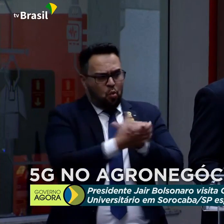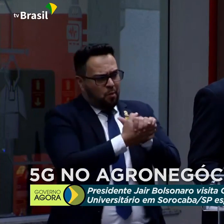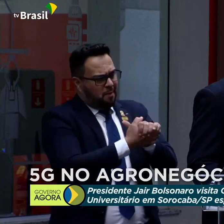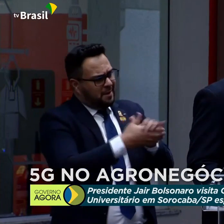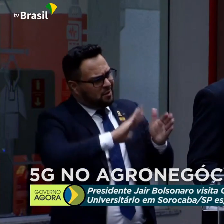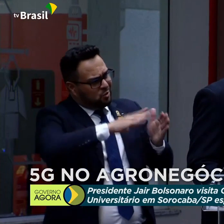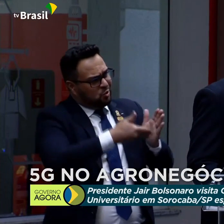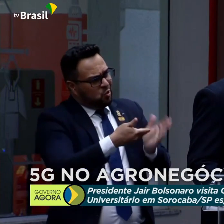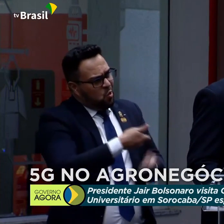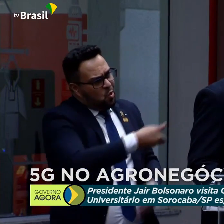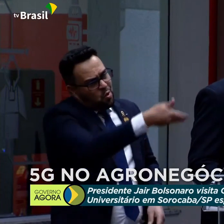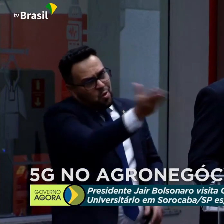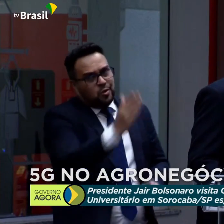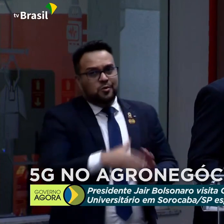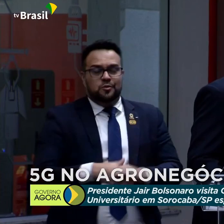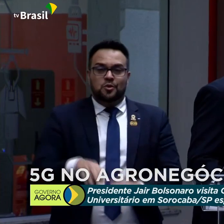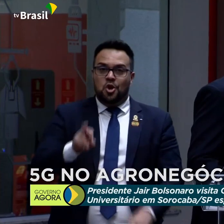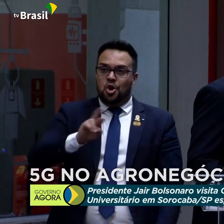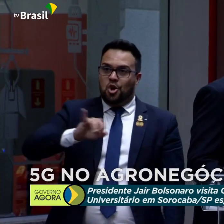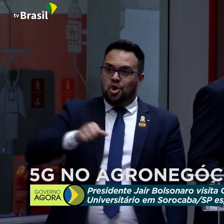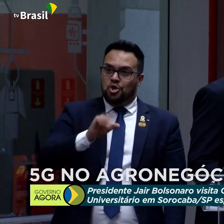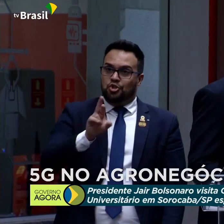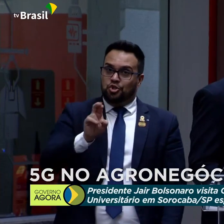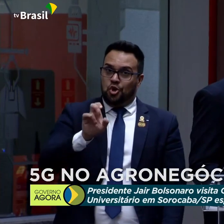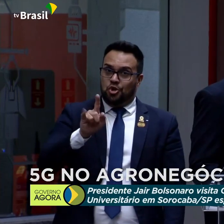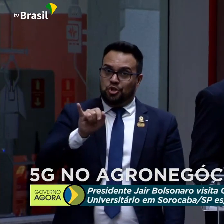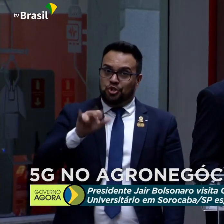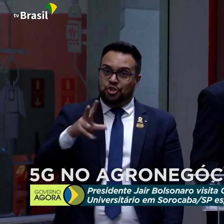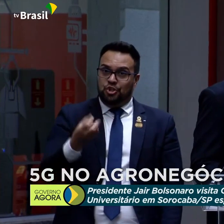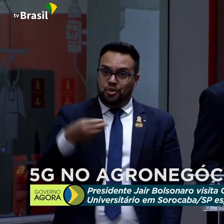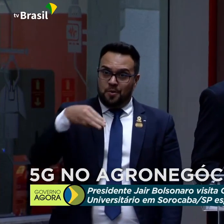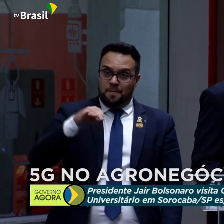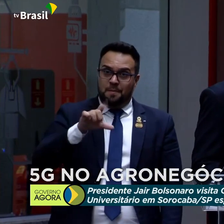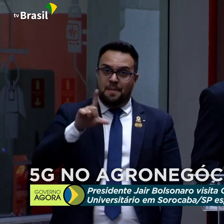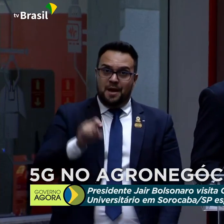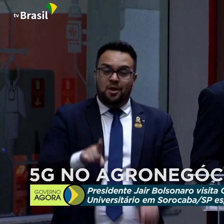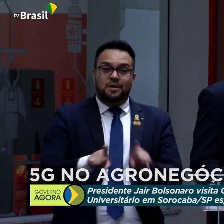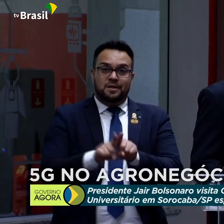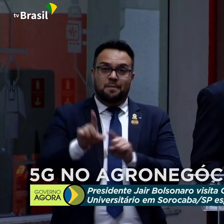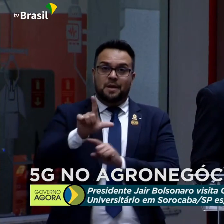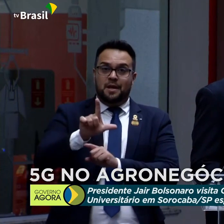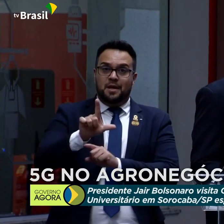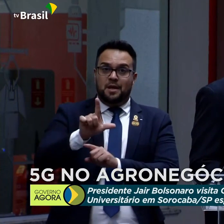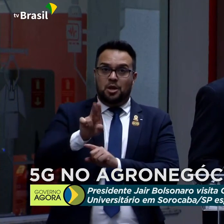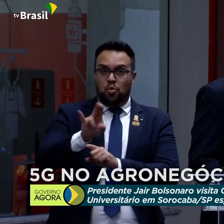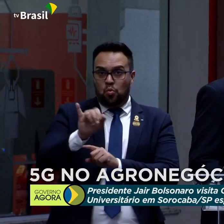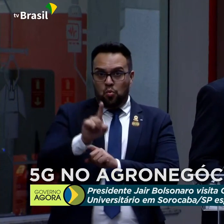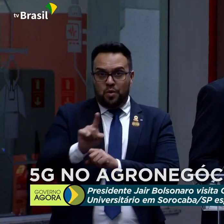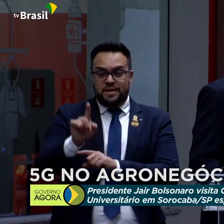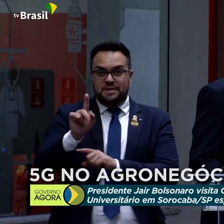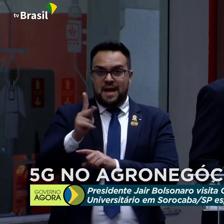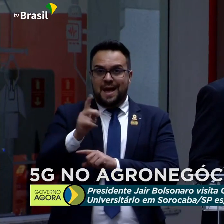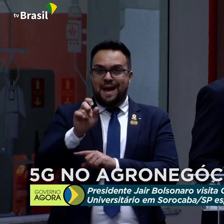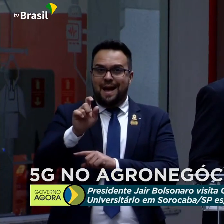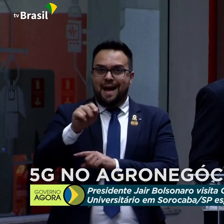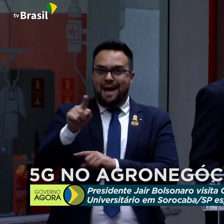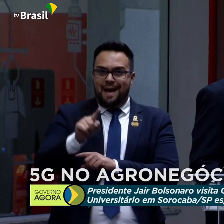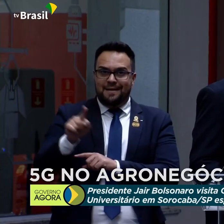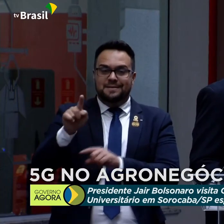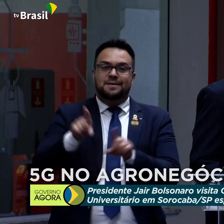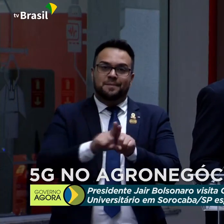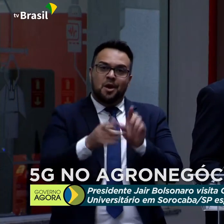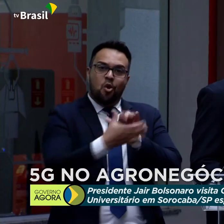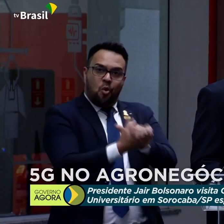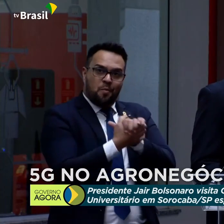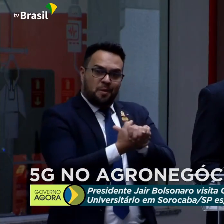eles, o senador Jorginho Melo, o senador Luiz Carlos Reiser. Quero cumprimentar,